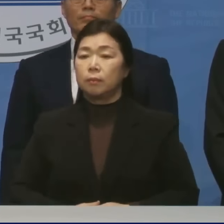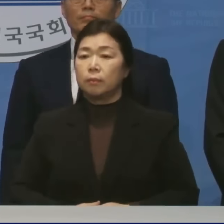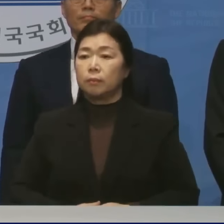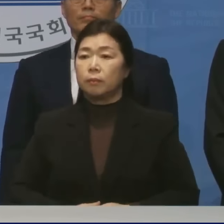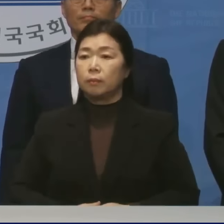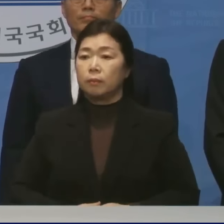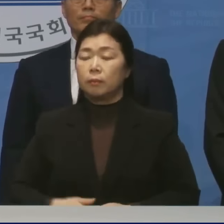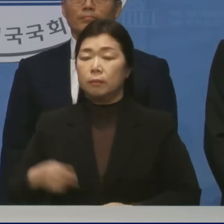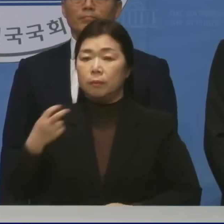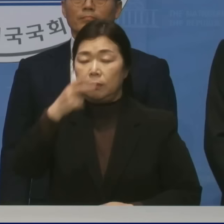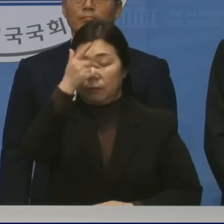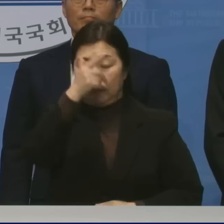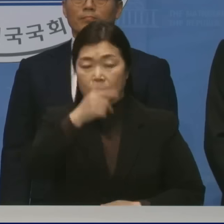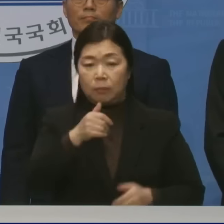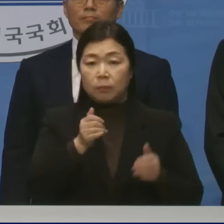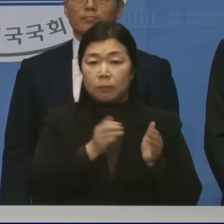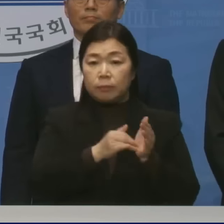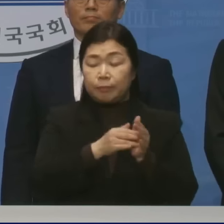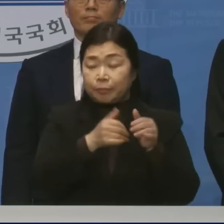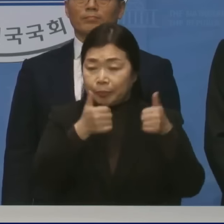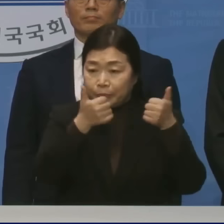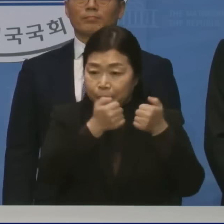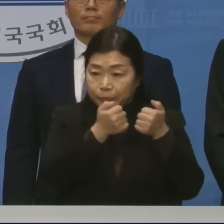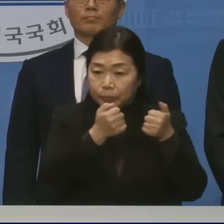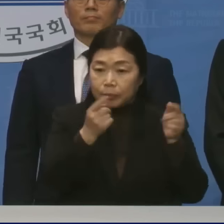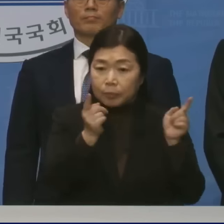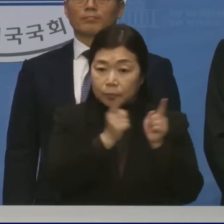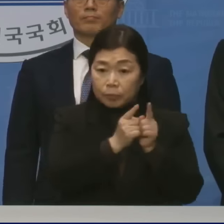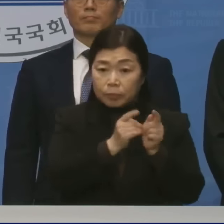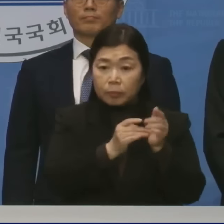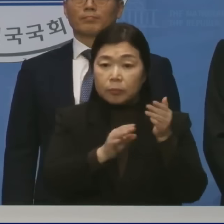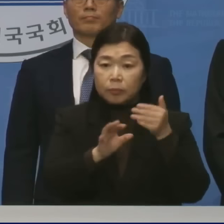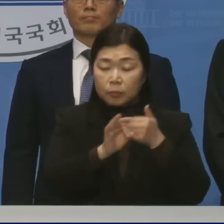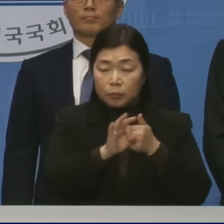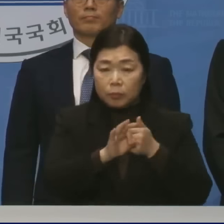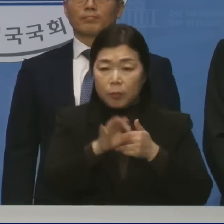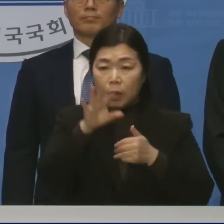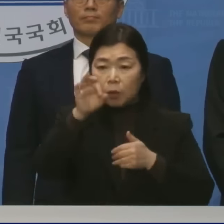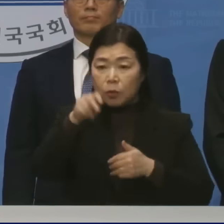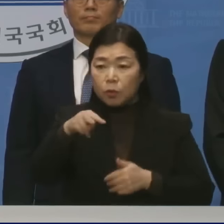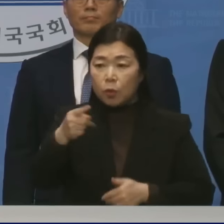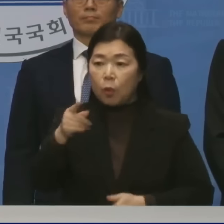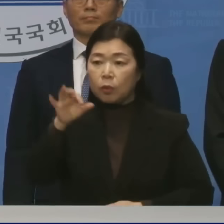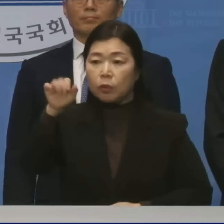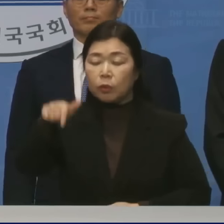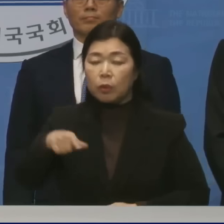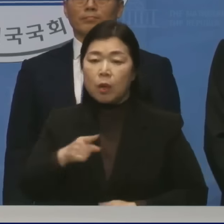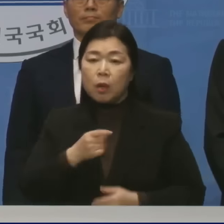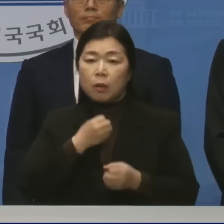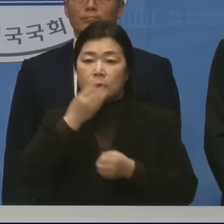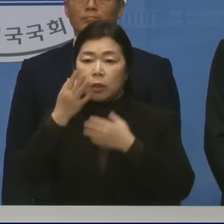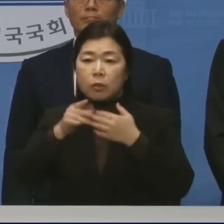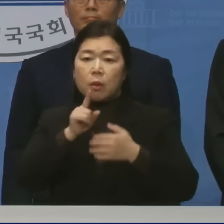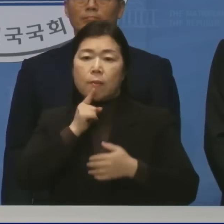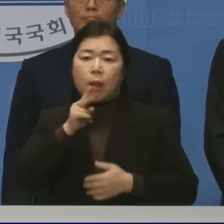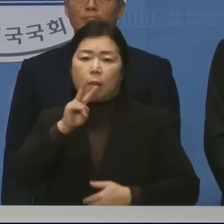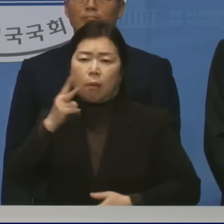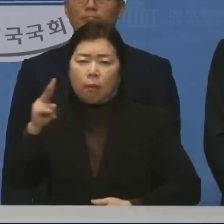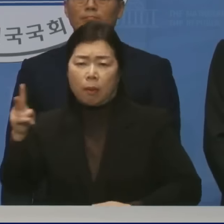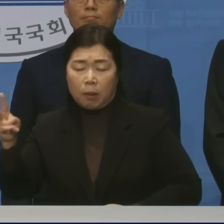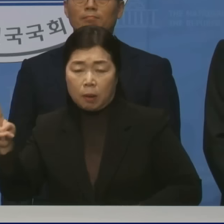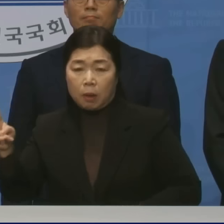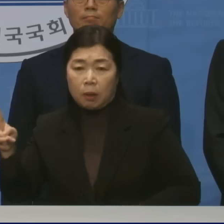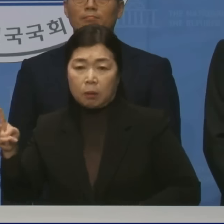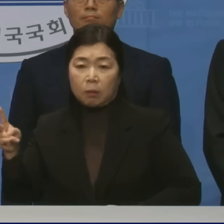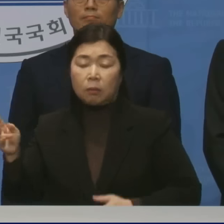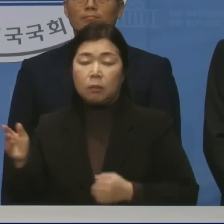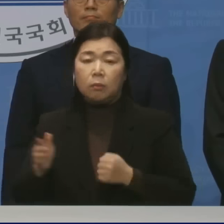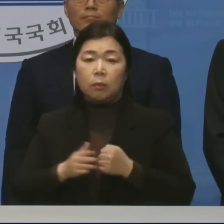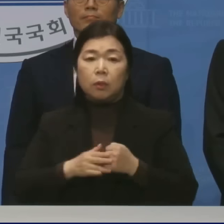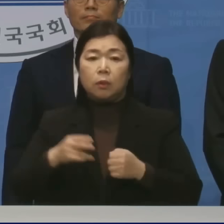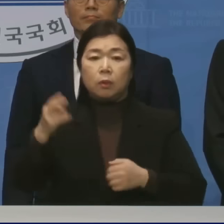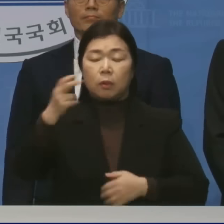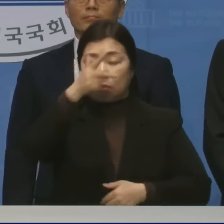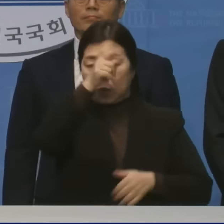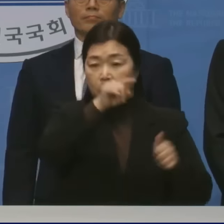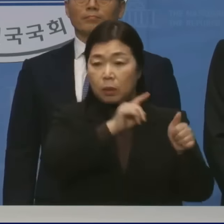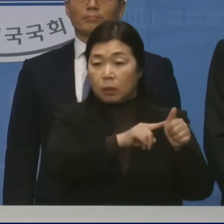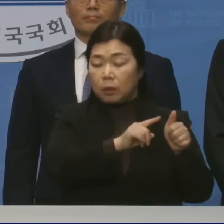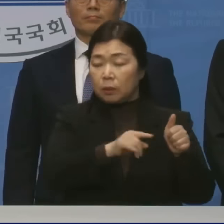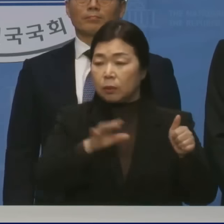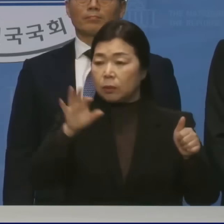검찰과 밀실 면담만 하면 유동규의 진술이 뒤바뀐 탓에 검찰이